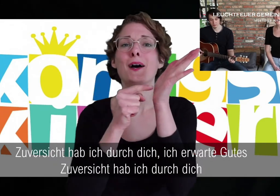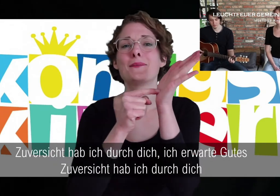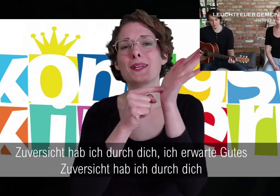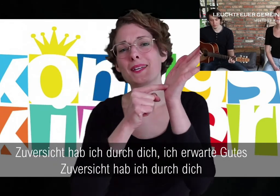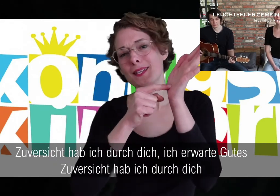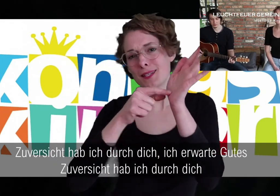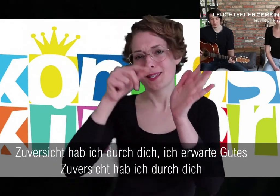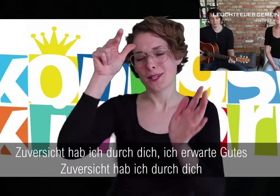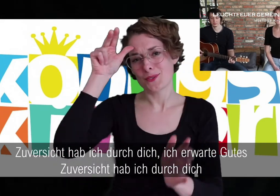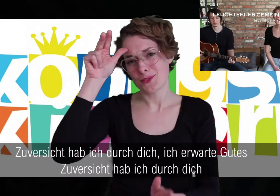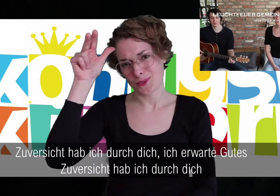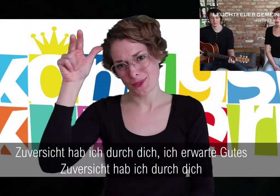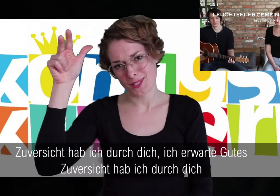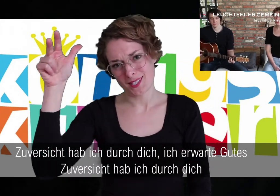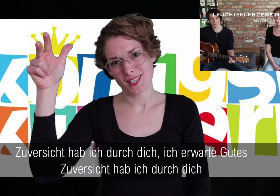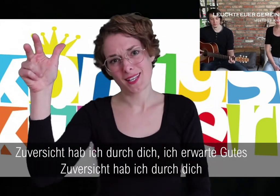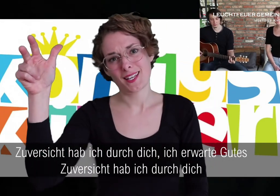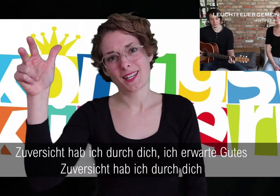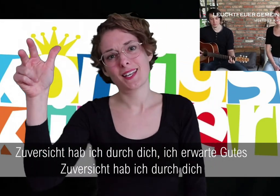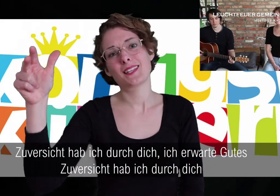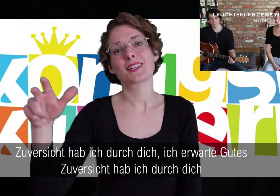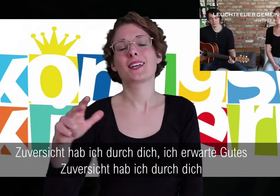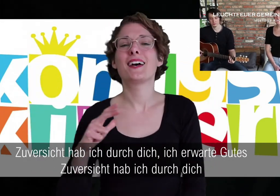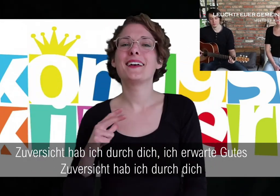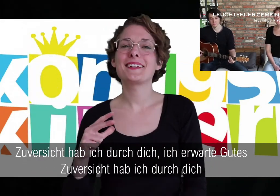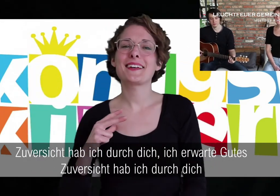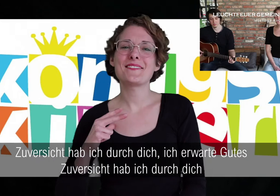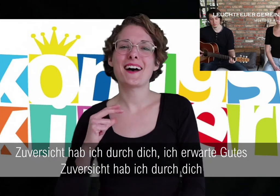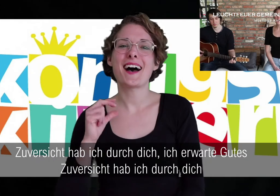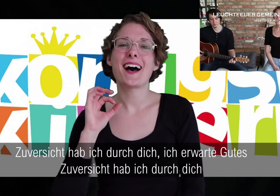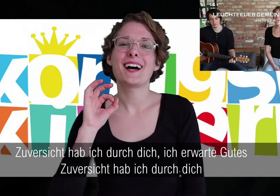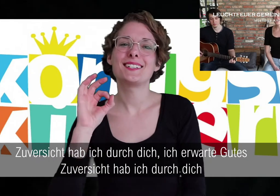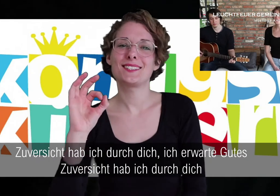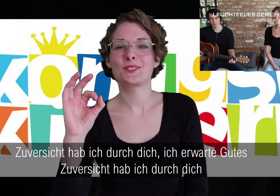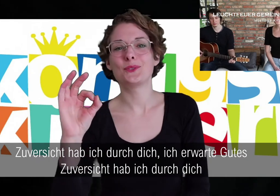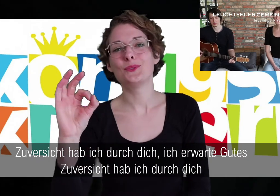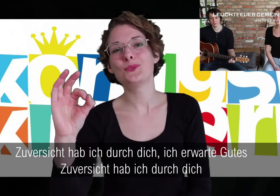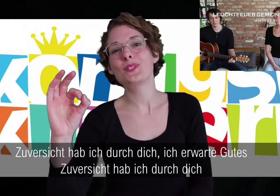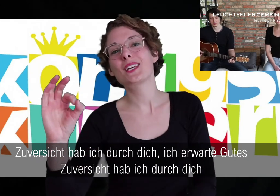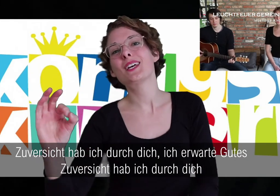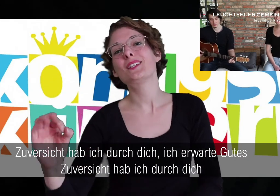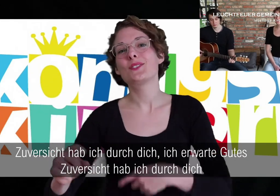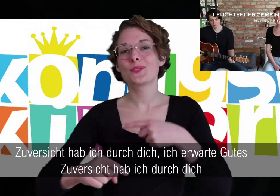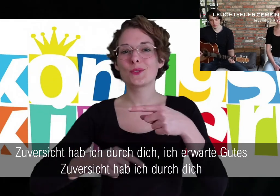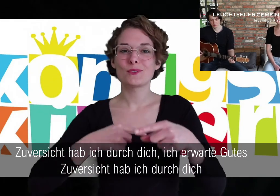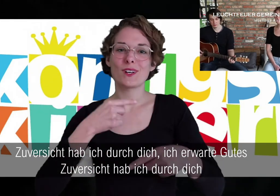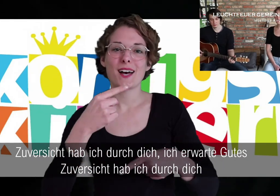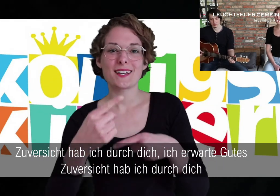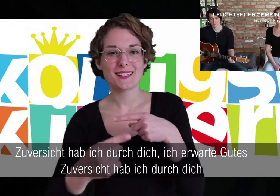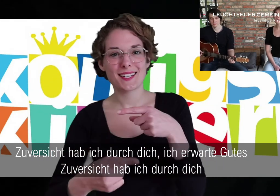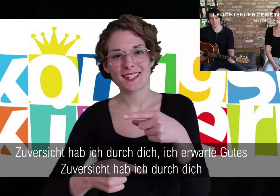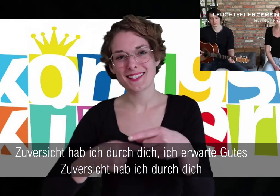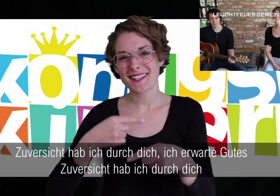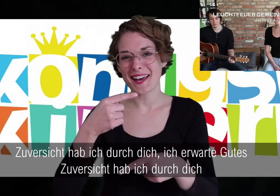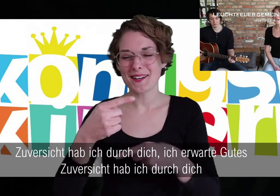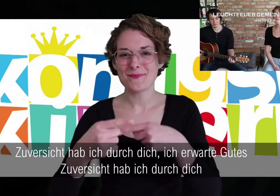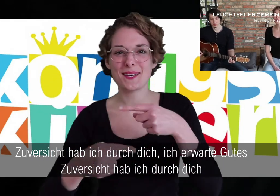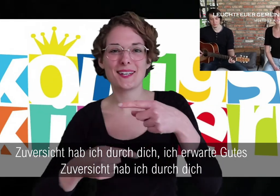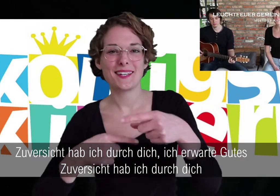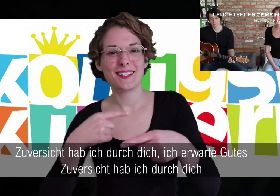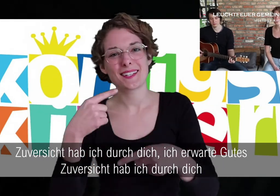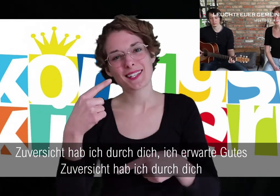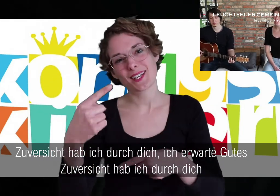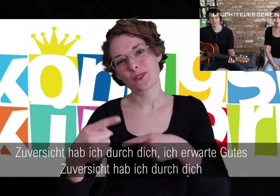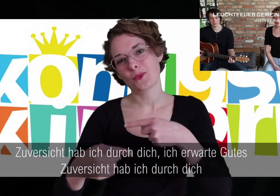Zuversicht hab ich durch dich, ich erwarte Gutes. Zuversicht